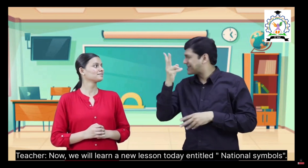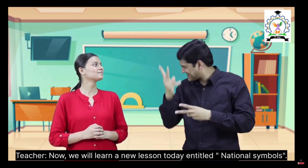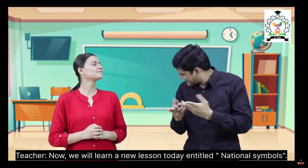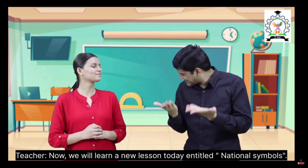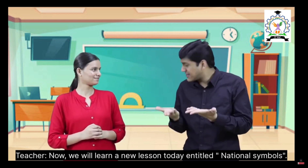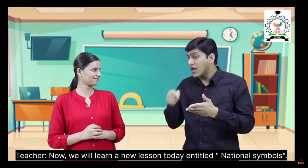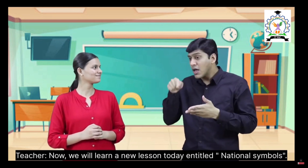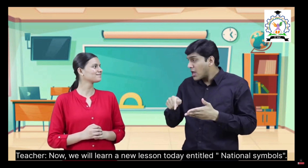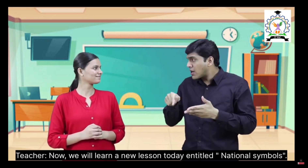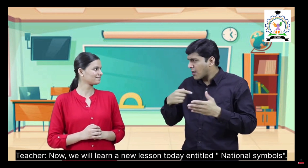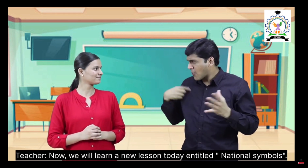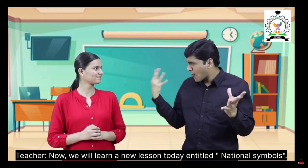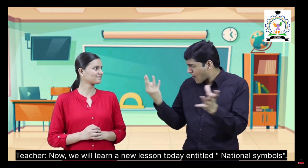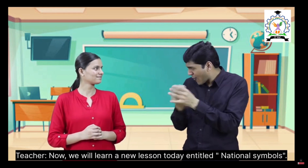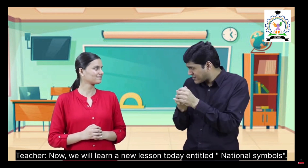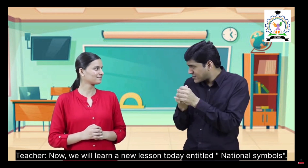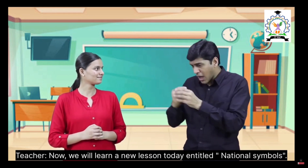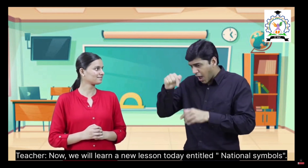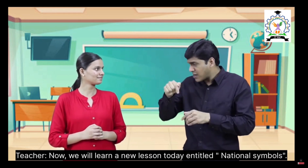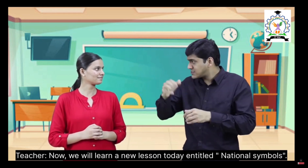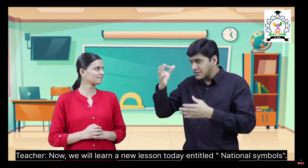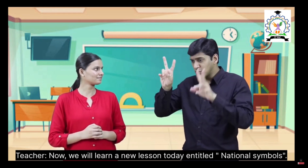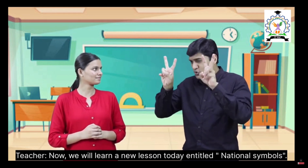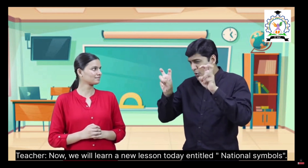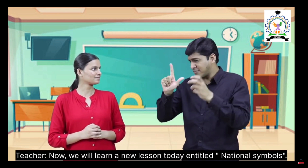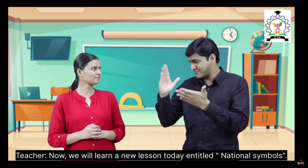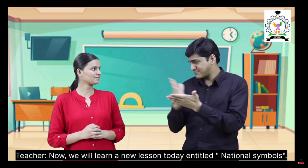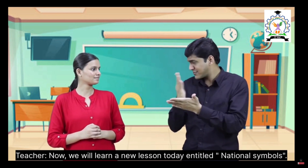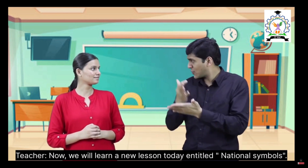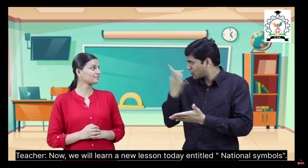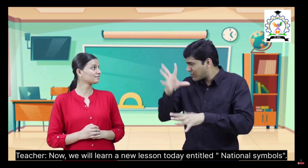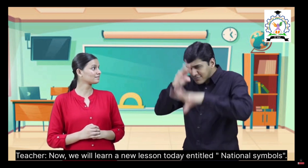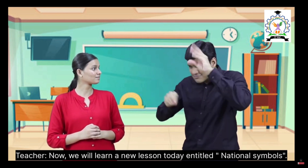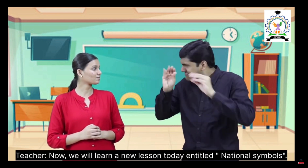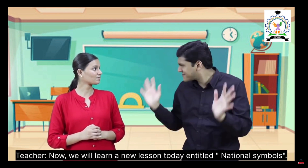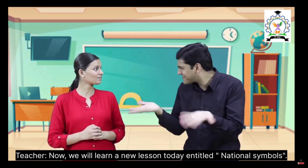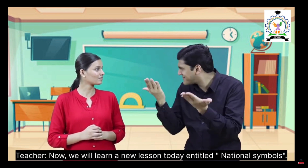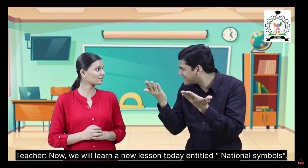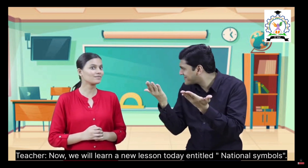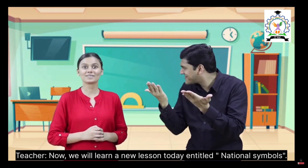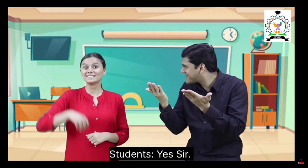जो कि होगा नेशनल सिंबल्स के बारे में। शुरू करें हम?